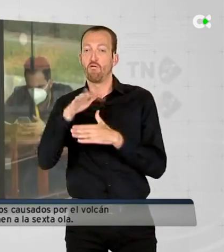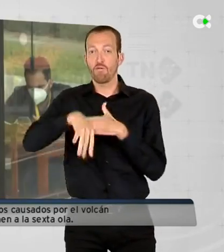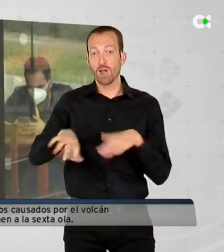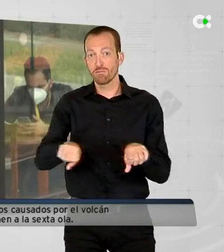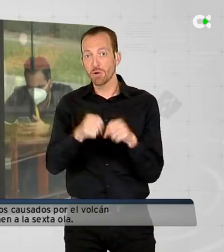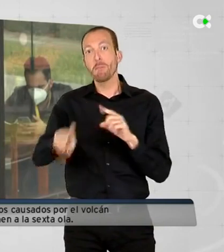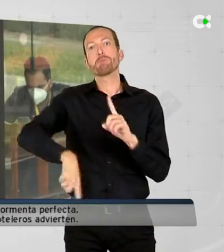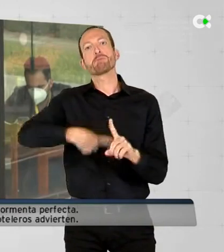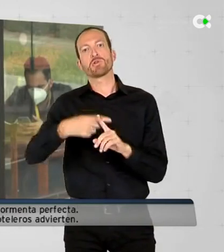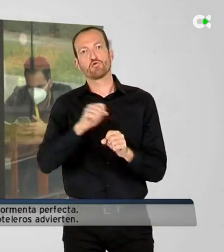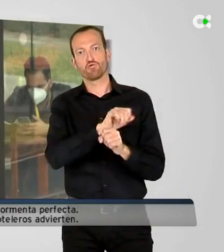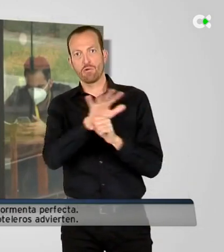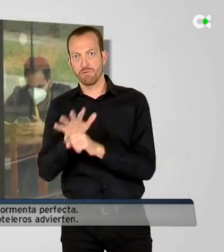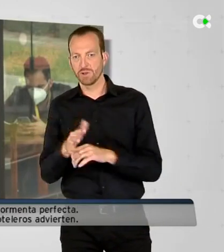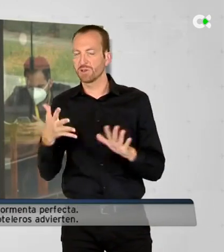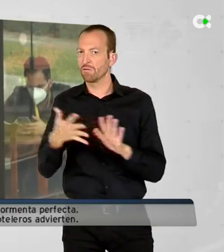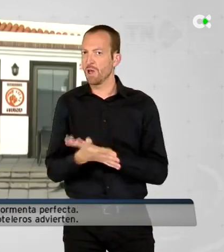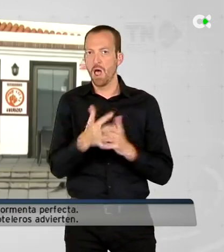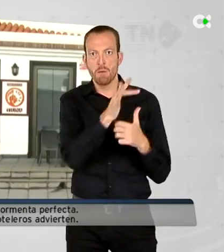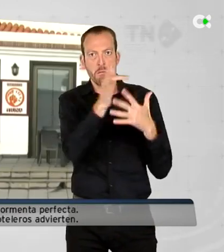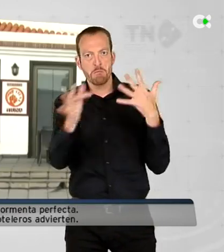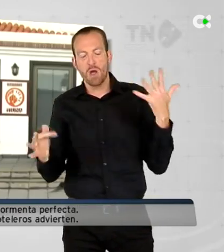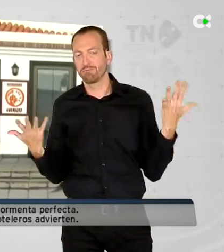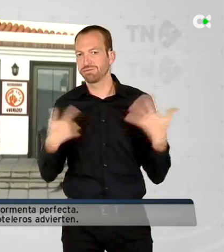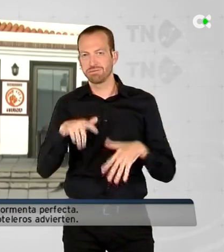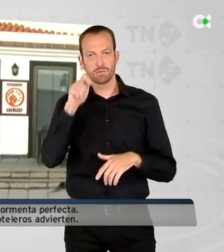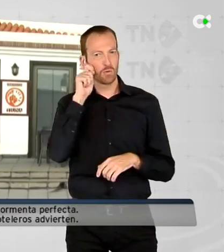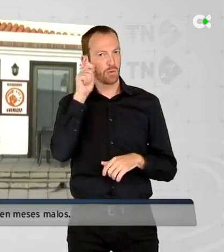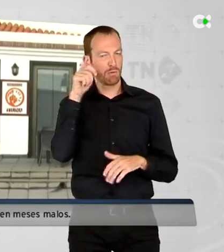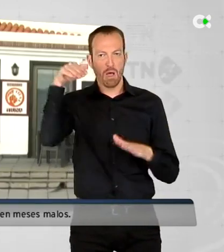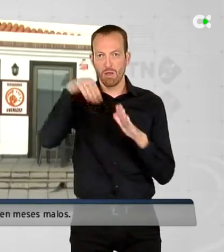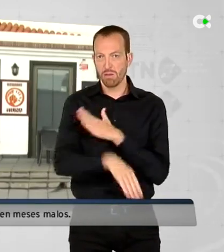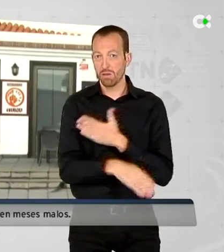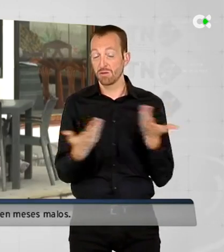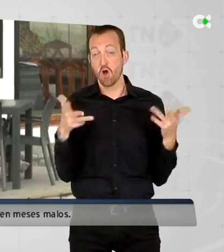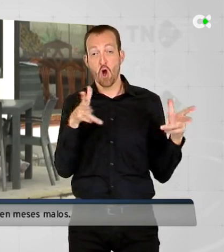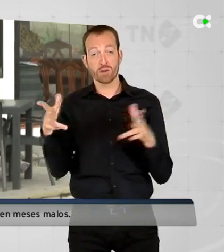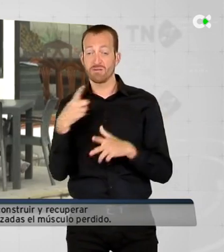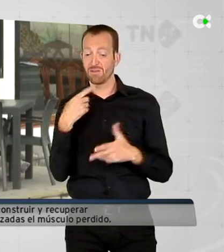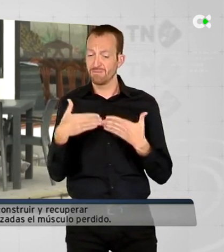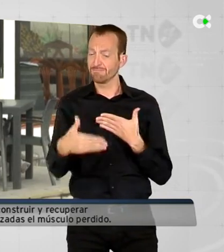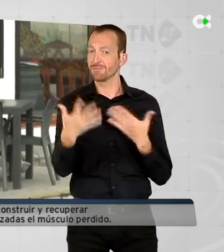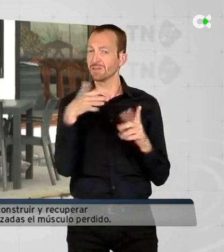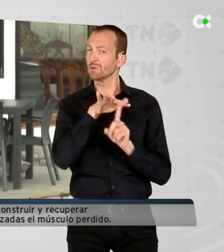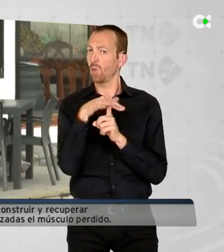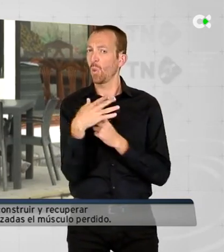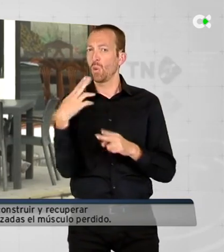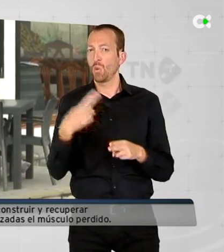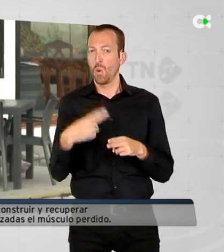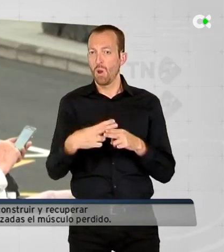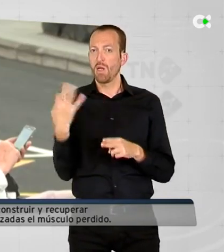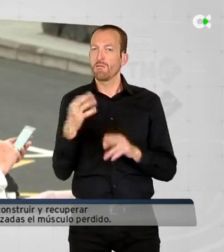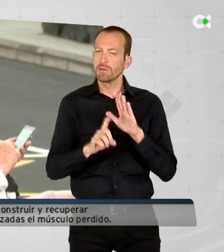unen a la sexta ola. Es la tormenta perfecta. Los hoteleros advierten, vienen meses malos. Toca reconstruir y